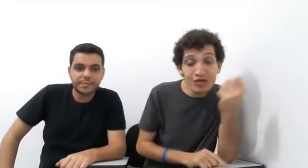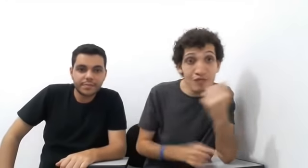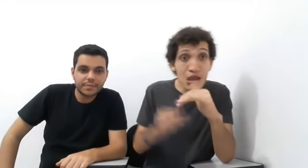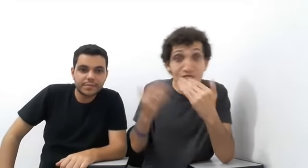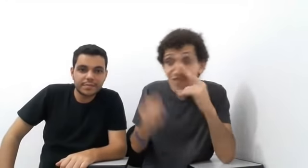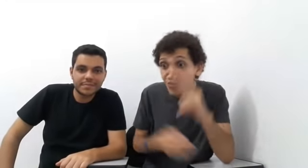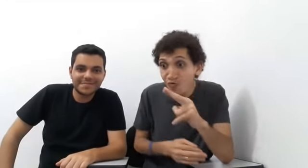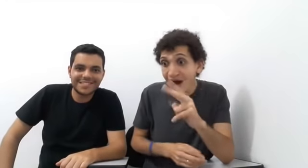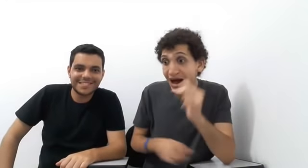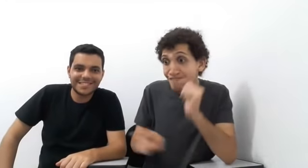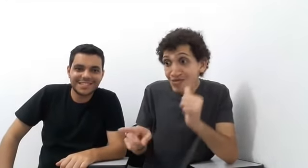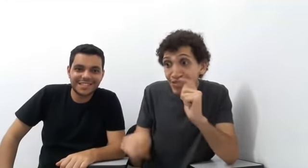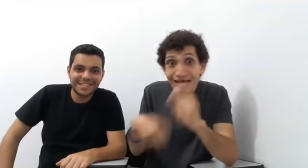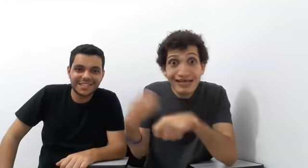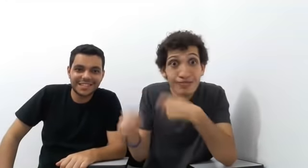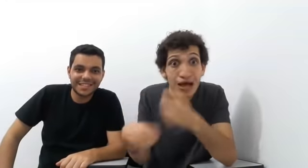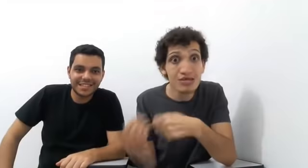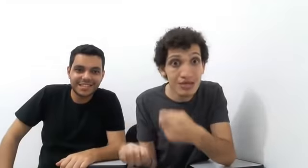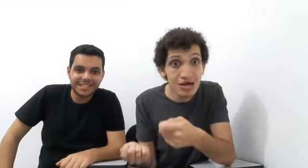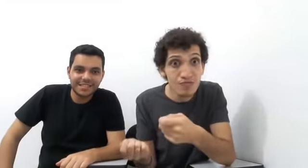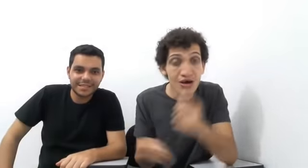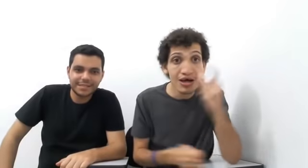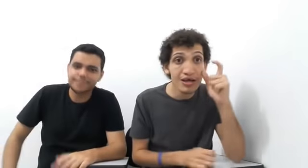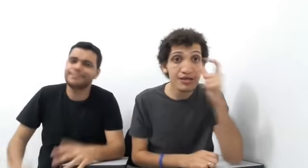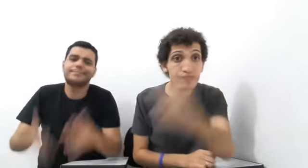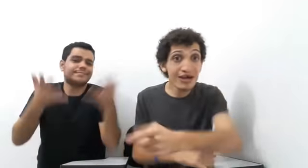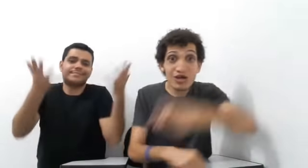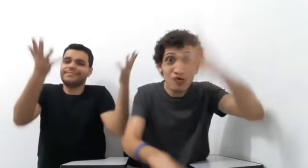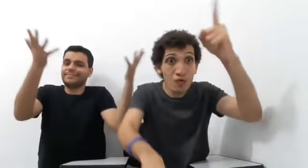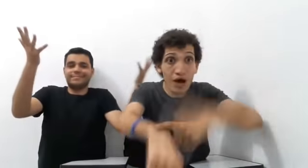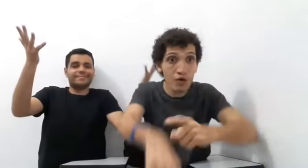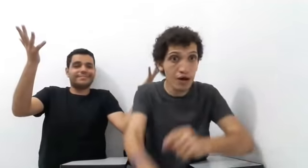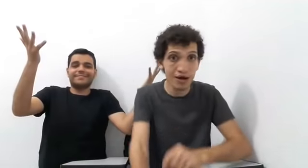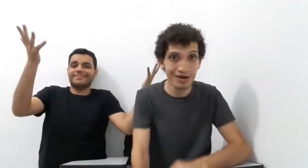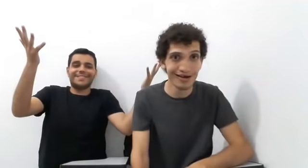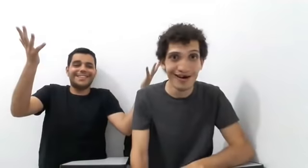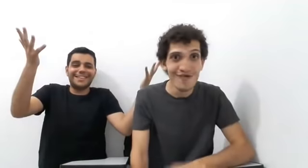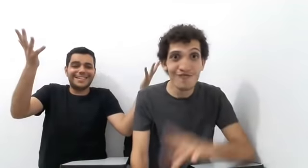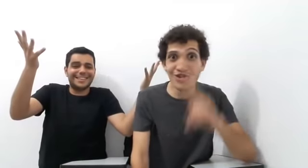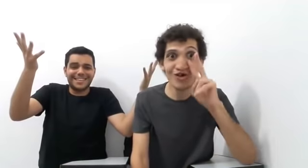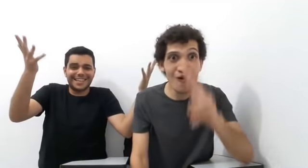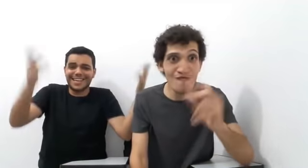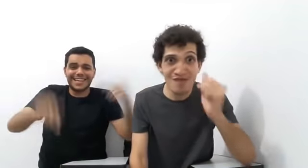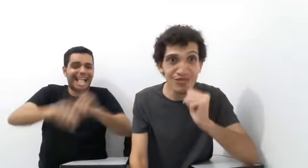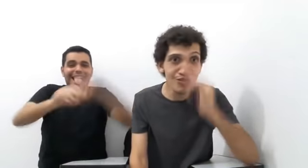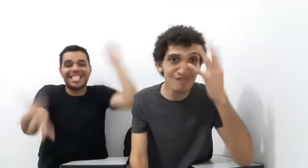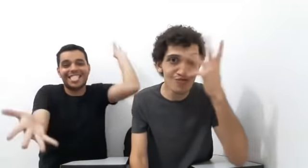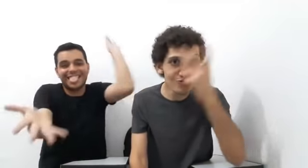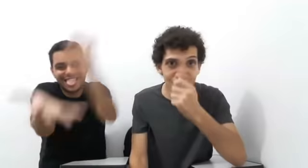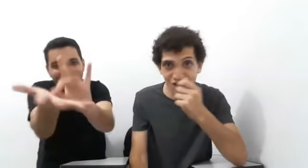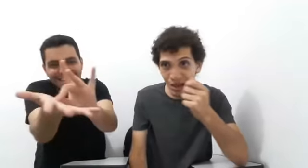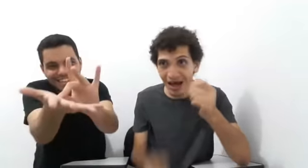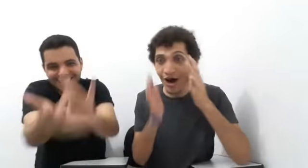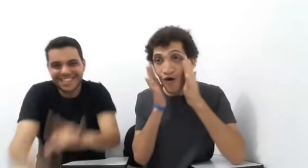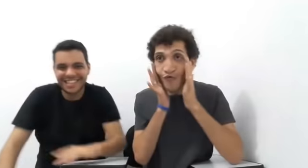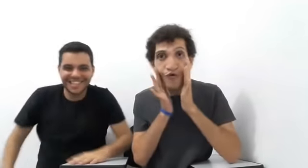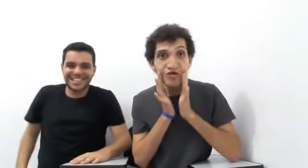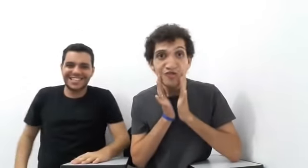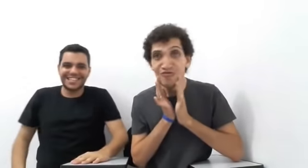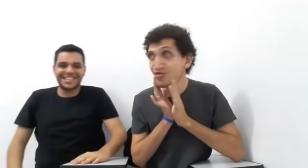quando ele viu meninas sinalizando, se interessou na hora. Foi só ver menina bonitinha lá, o rosto